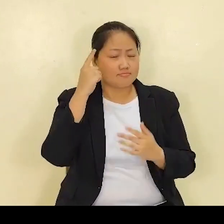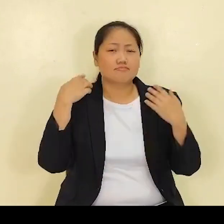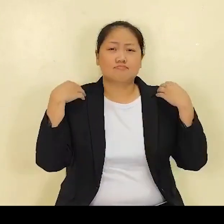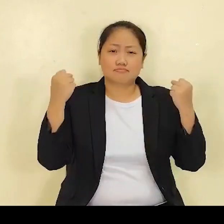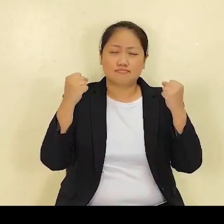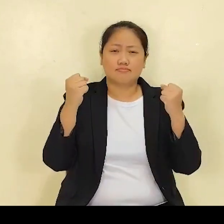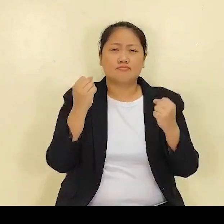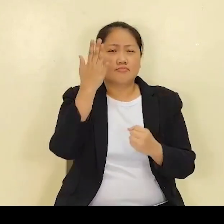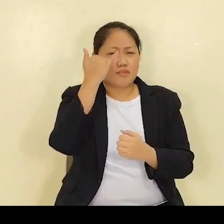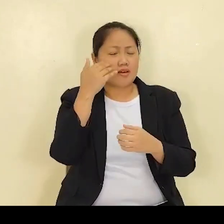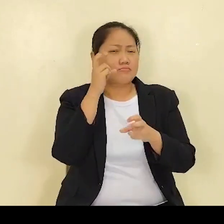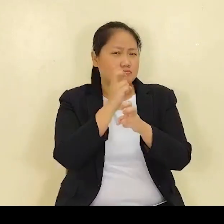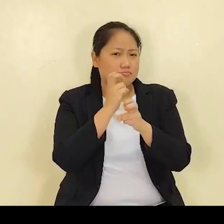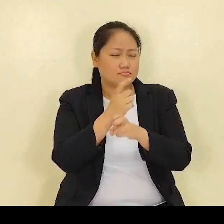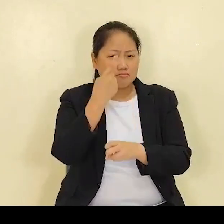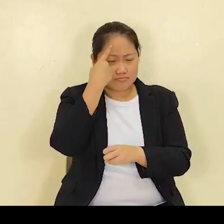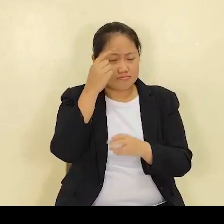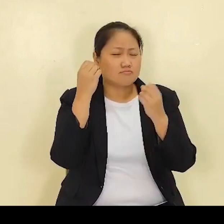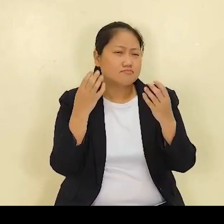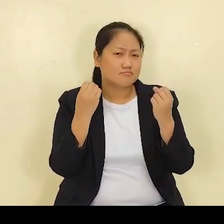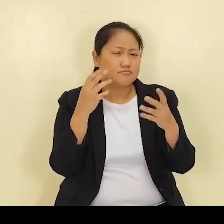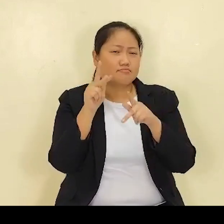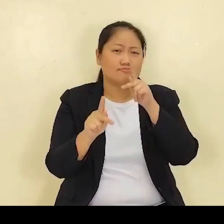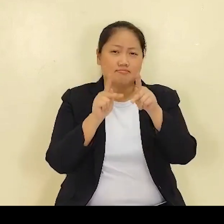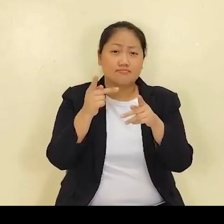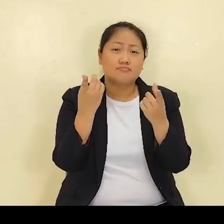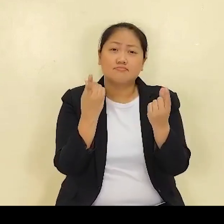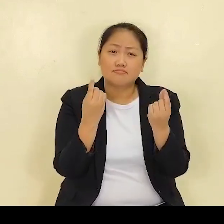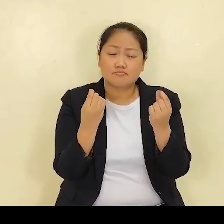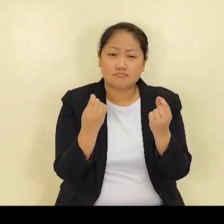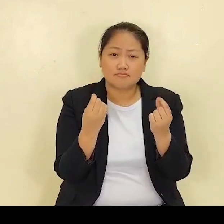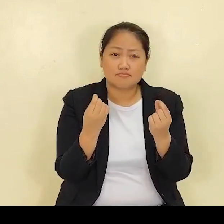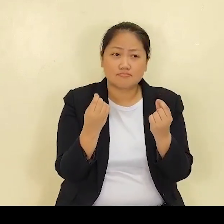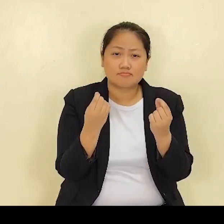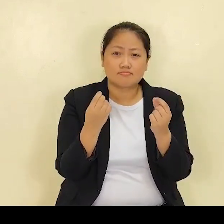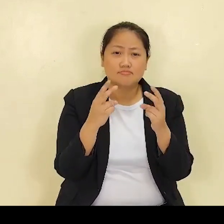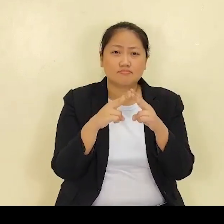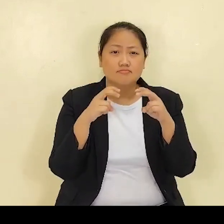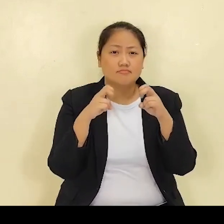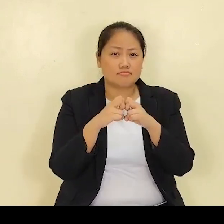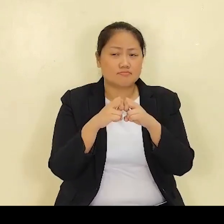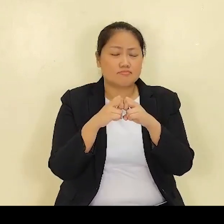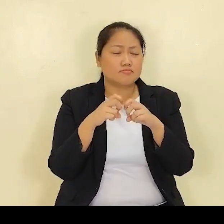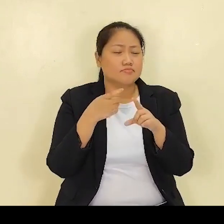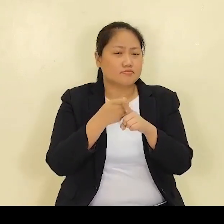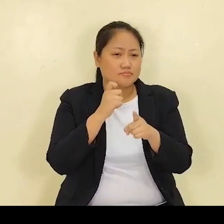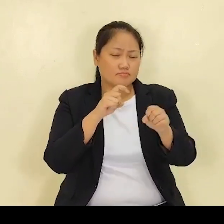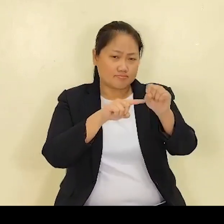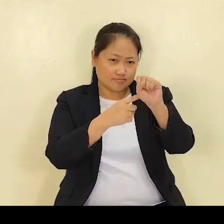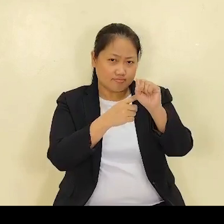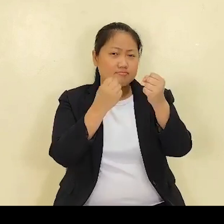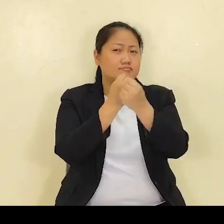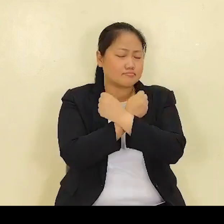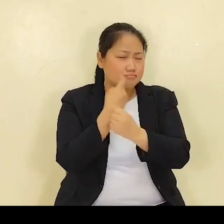Bakit napakahirap para sa karamihan ang gawin ito? Samantalang buo naman at kahit sa umpisa ay minahal na